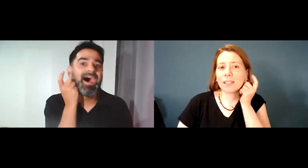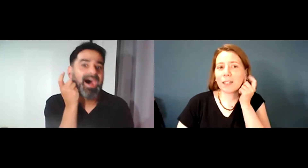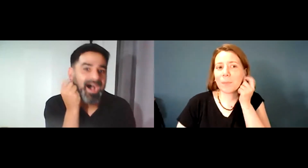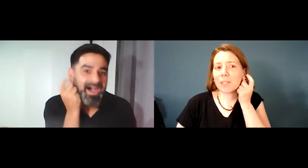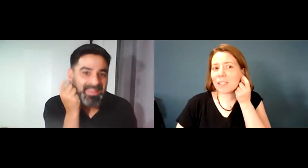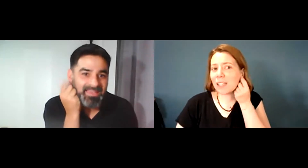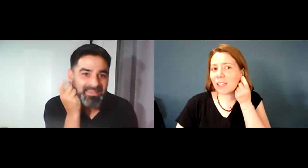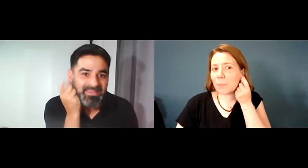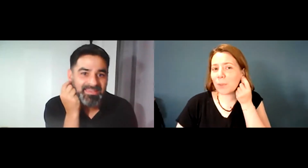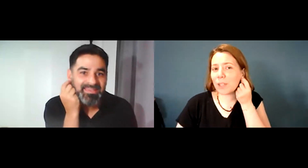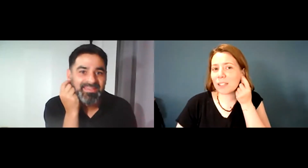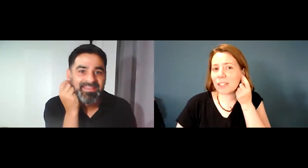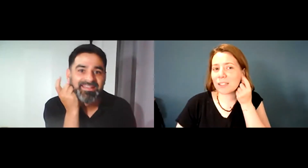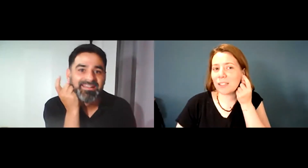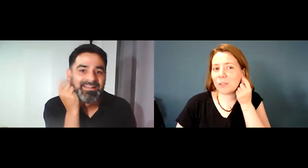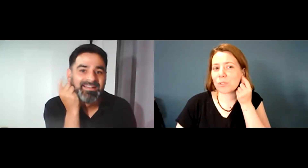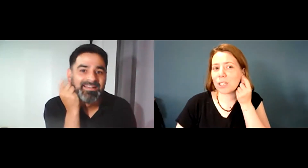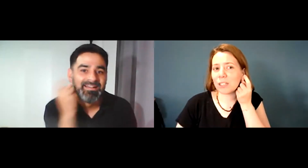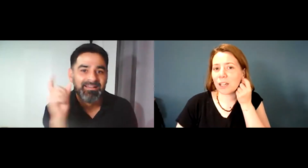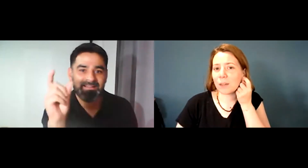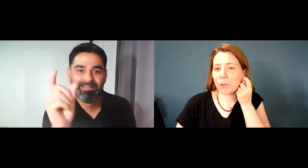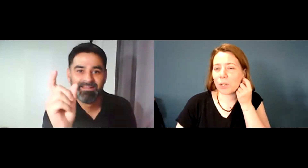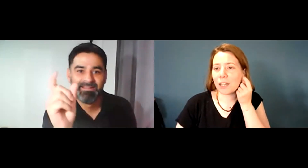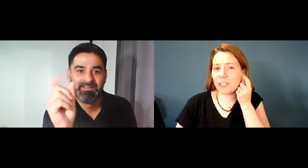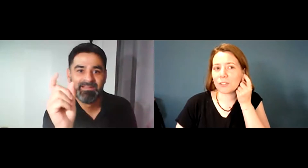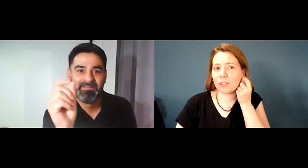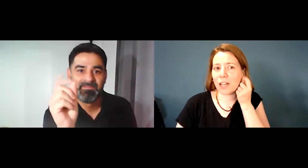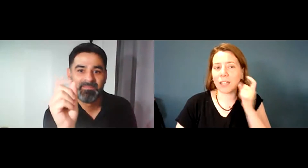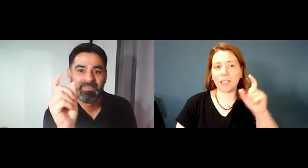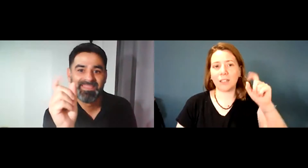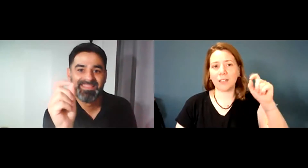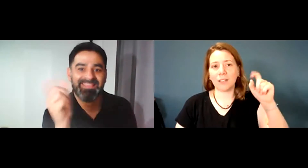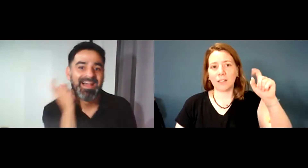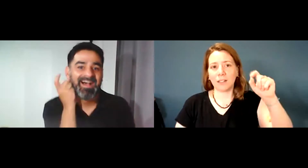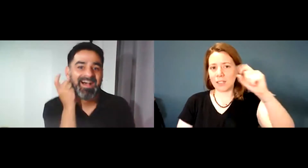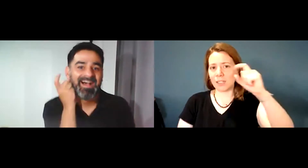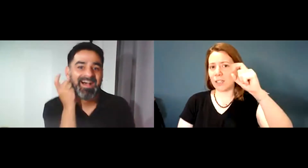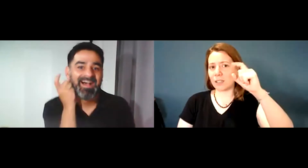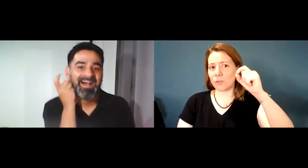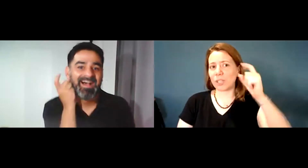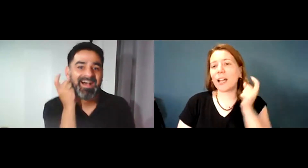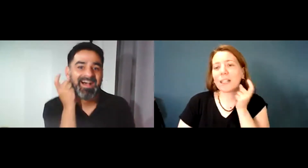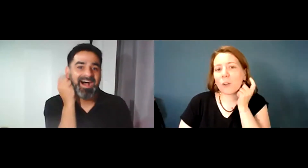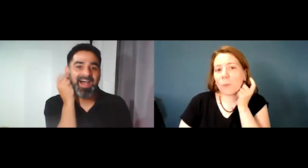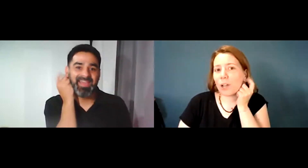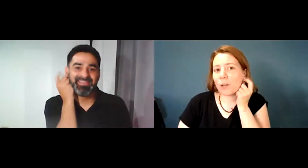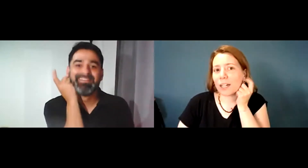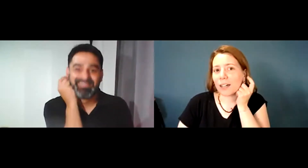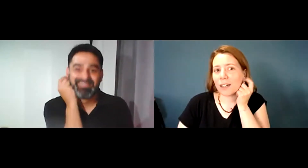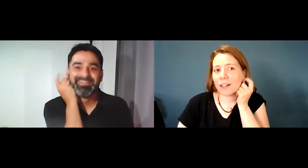que pensé que puedo hacer así tu seña, por el arito, Anaí. Hace sí. Esto, se agarra como la oreja.